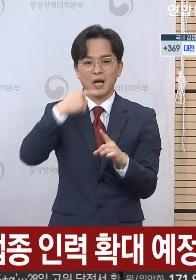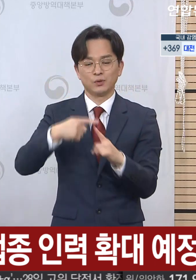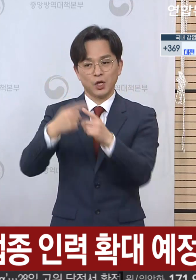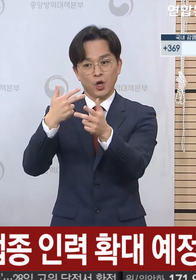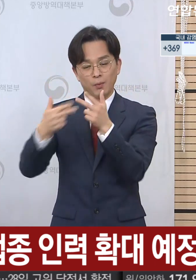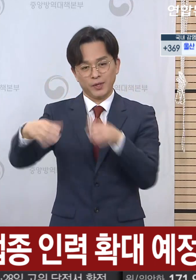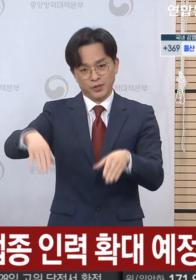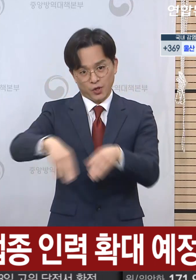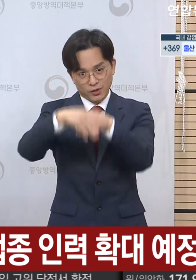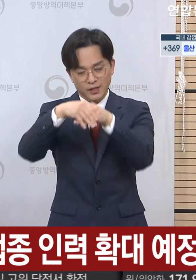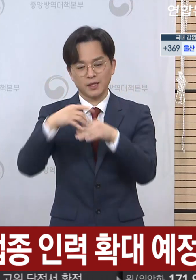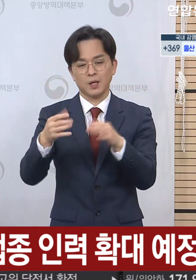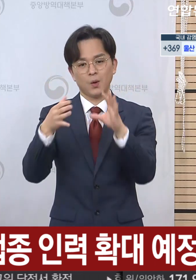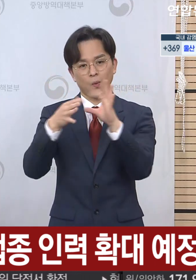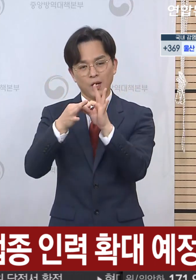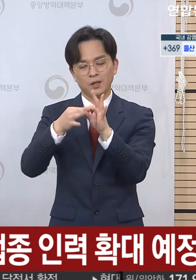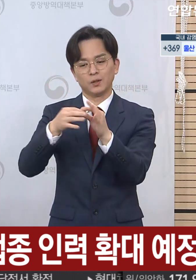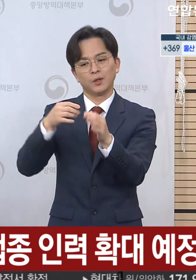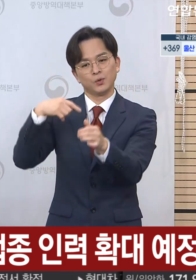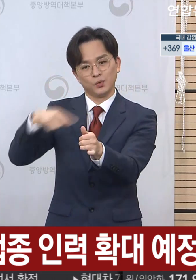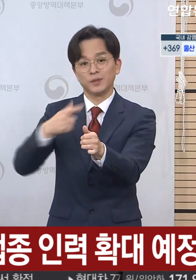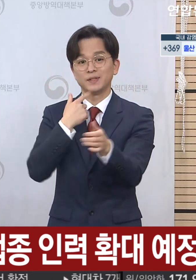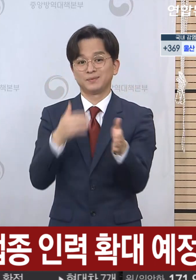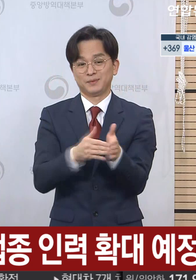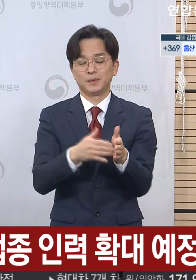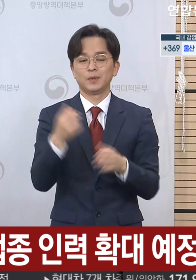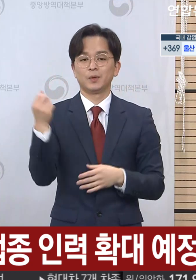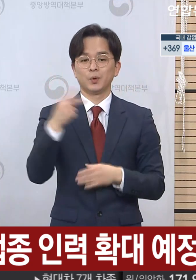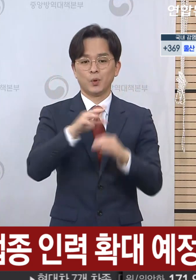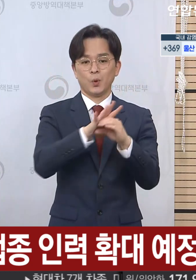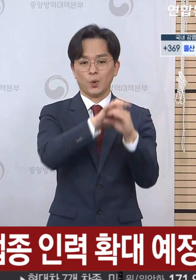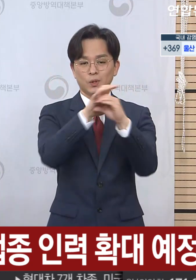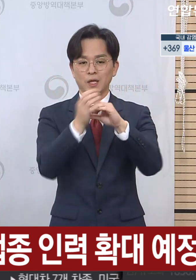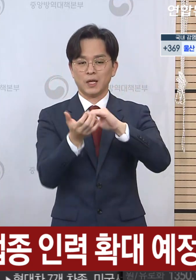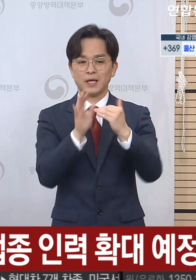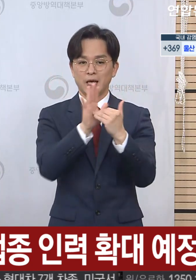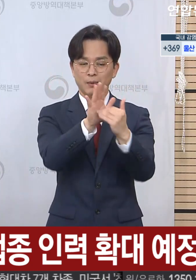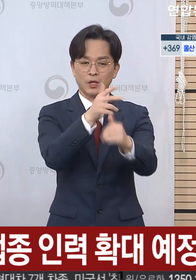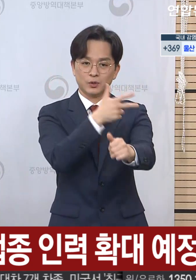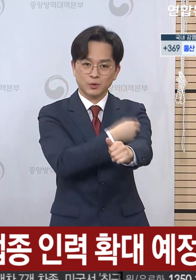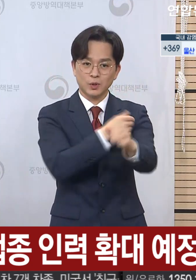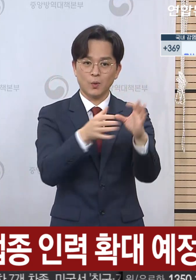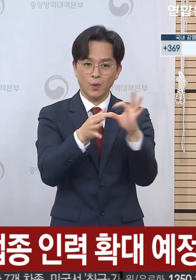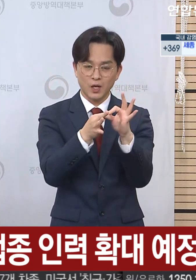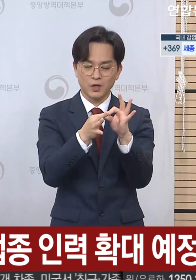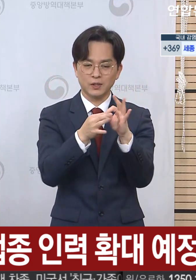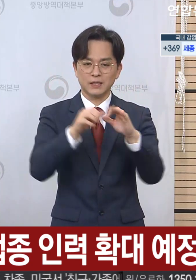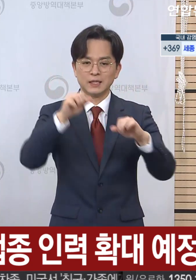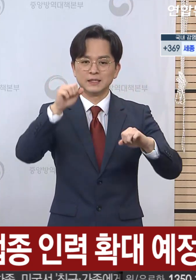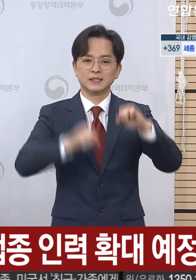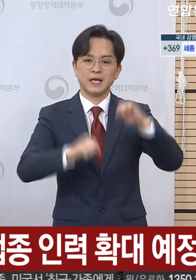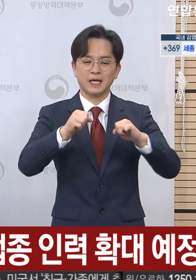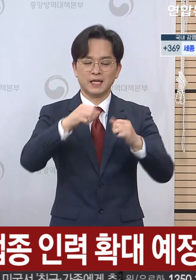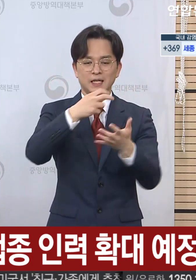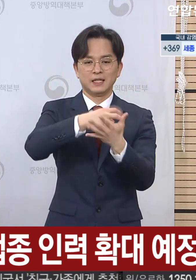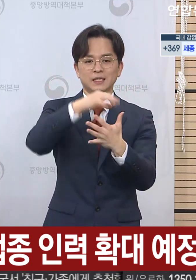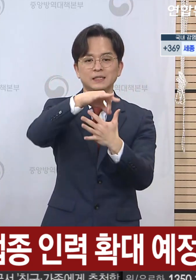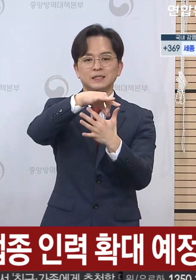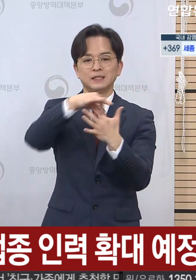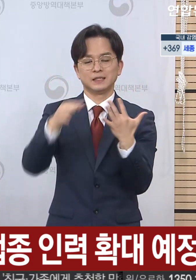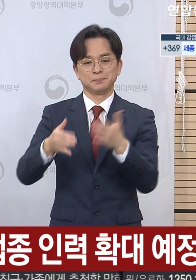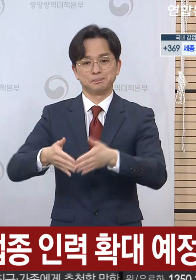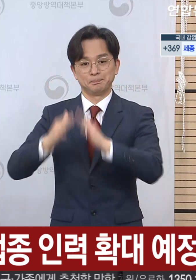실시하였습니다. 또한 코로나19 예방접종 관련 기관에 대한 접종 시행 지침을 마련하고 대상자들에